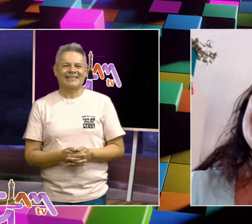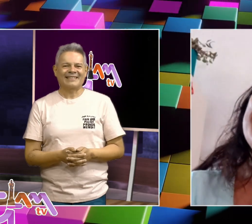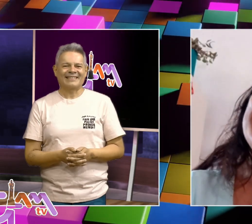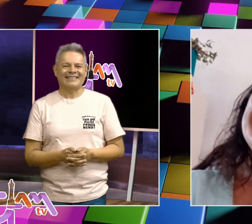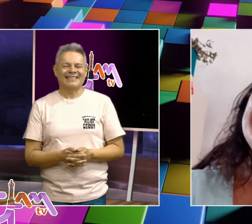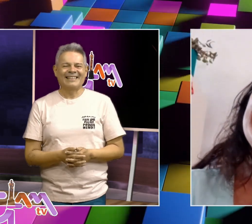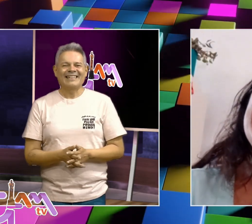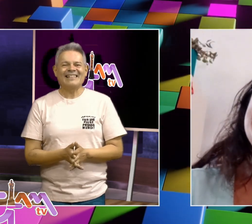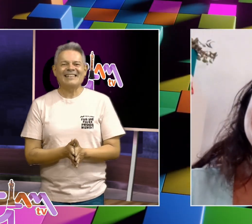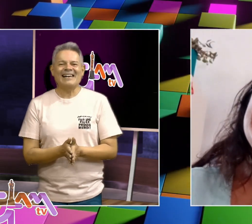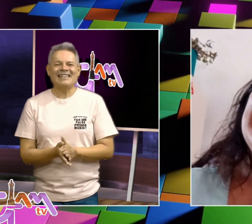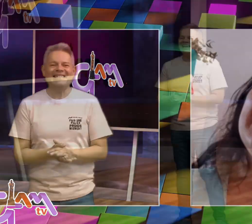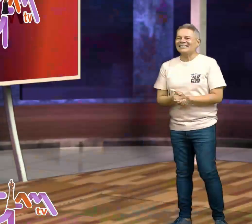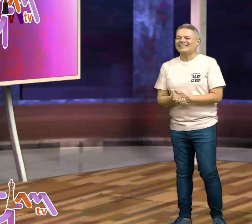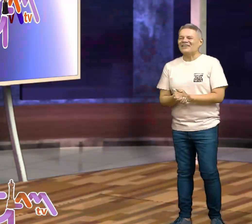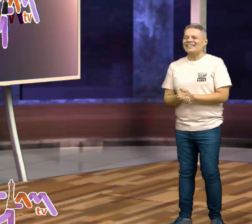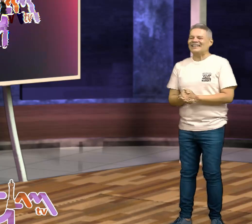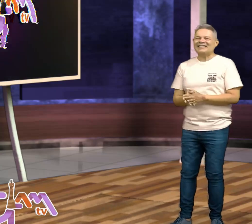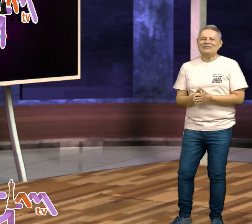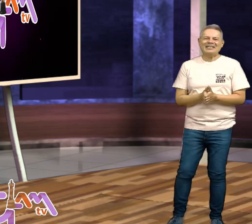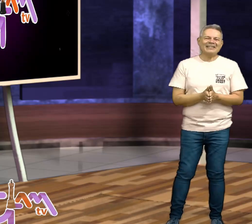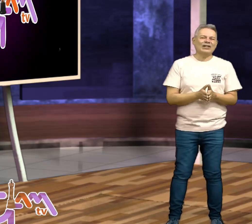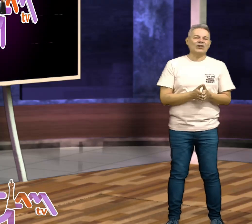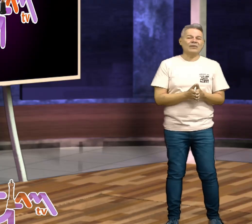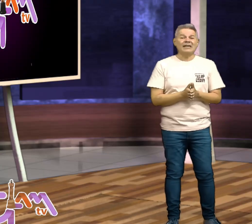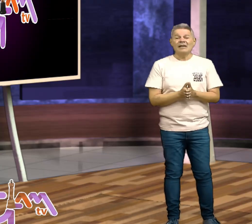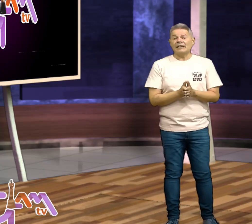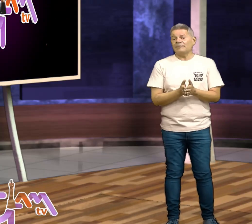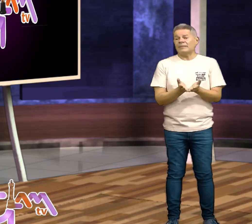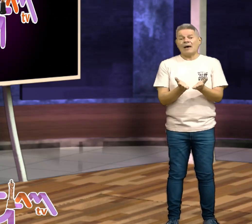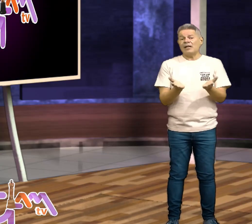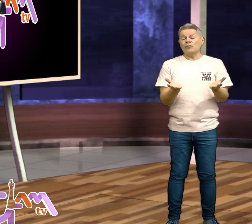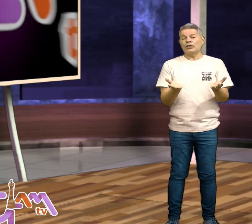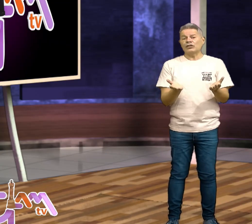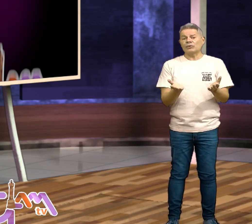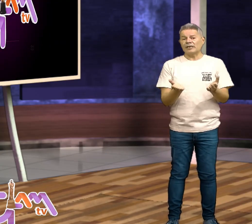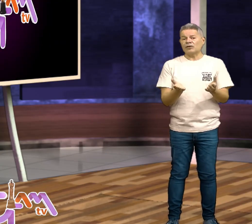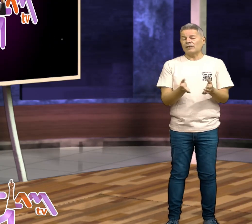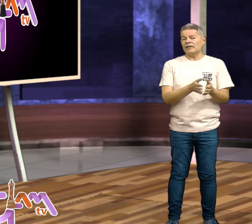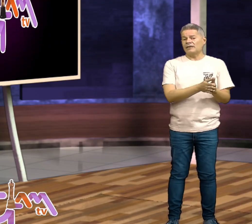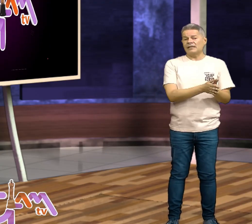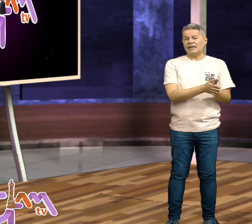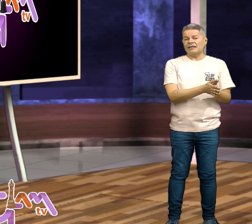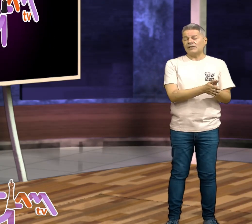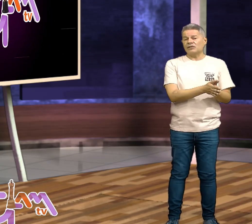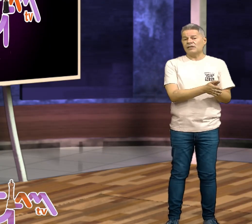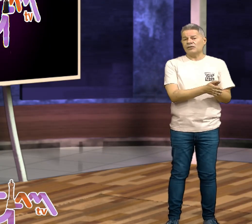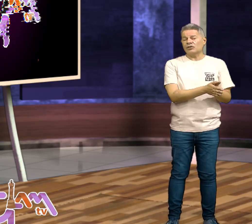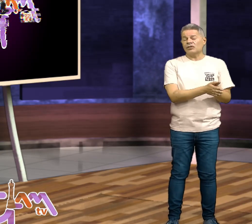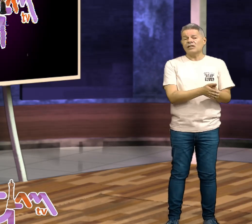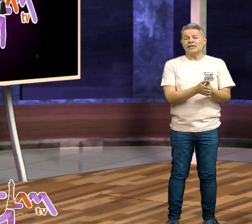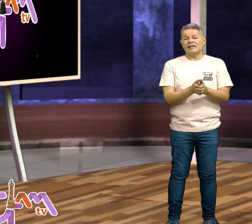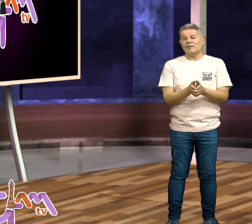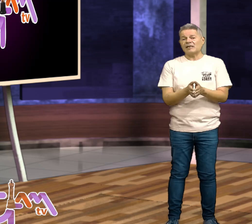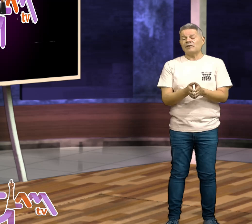catamarqueños. Gracias, Ale. Ahí estaba Alejandra Jiménez desde Córdoba, hablando un poquito sobre esto, del Día Nacional de